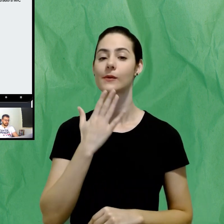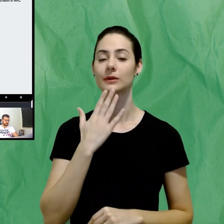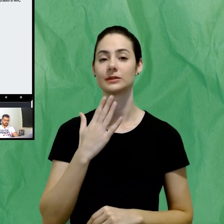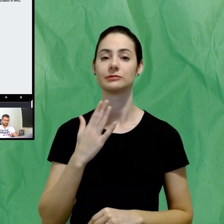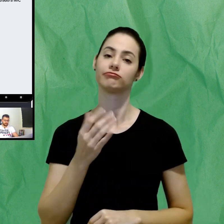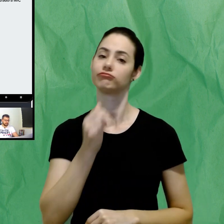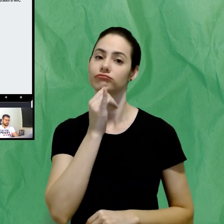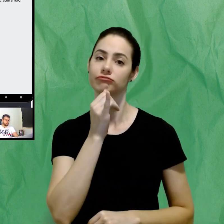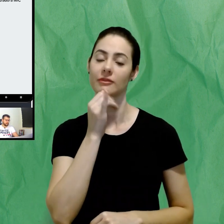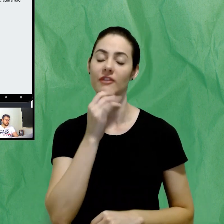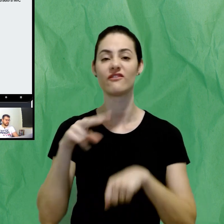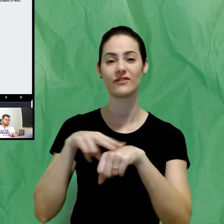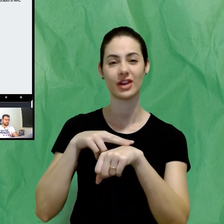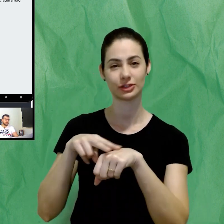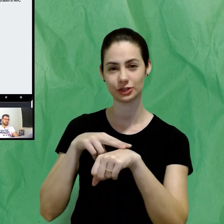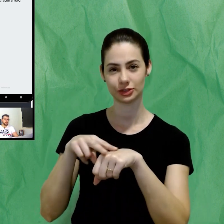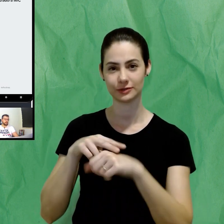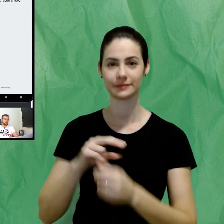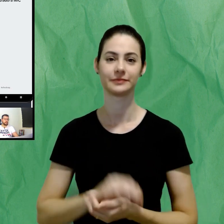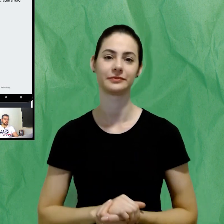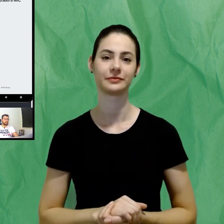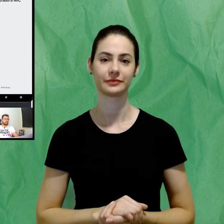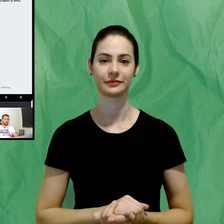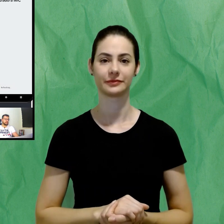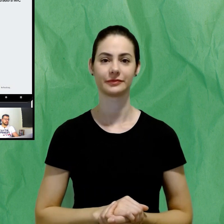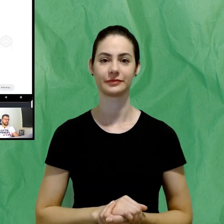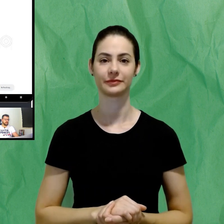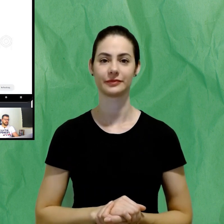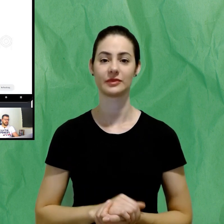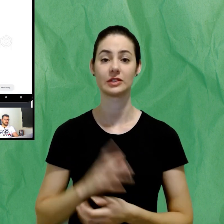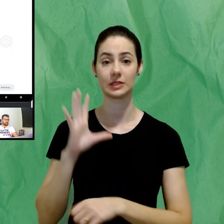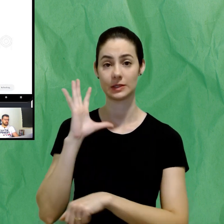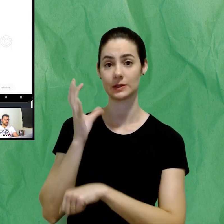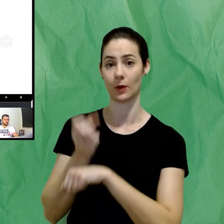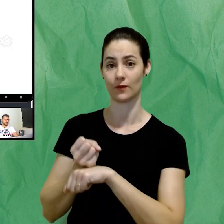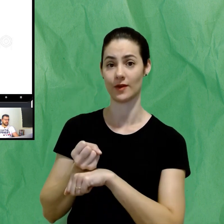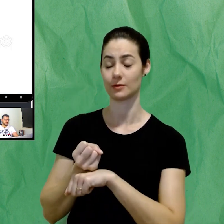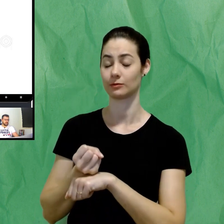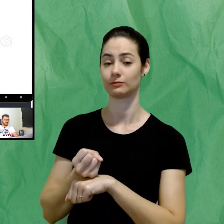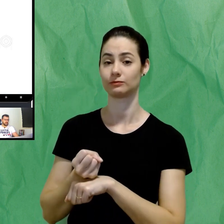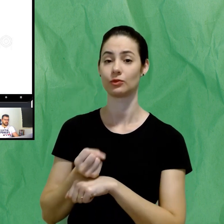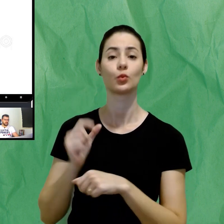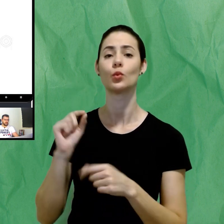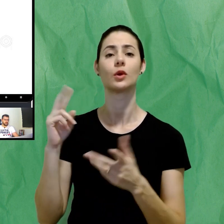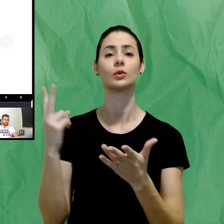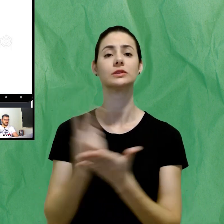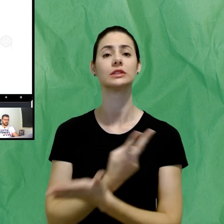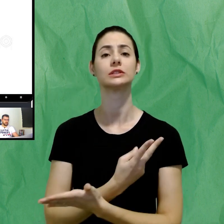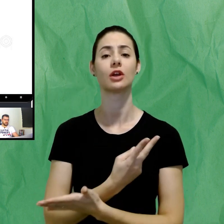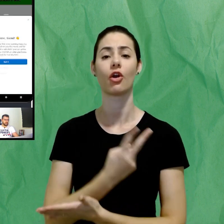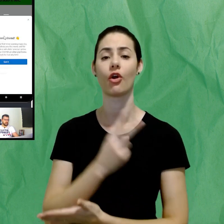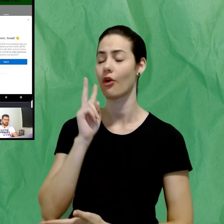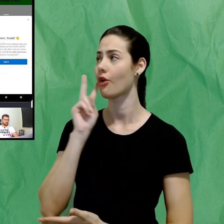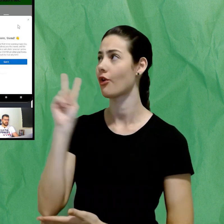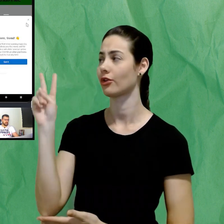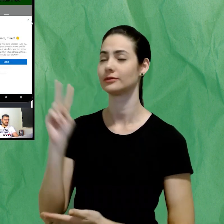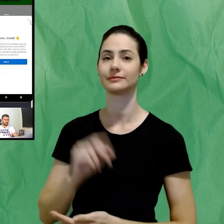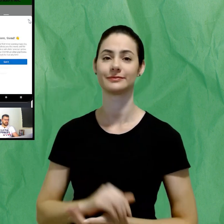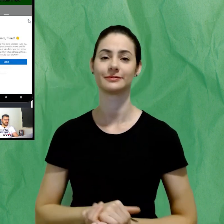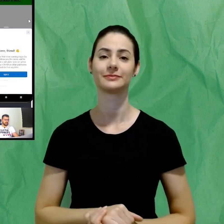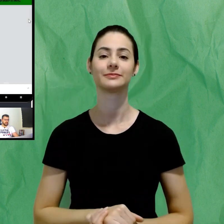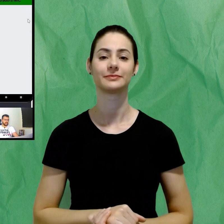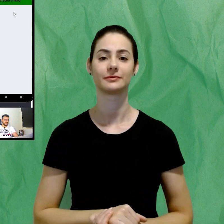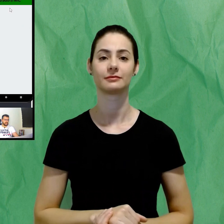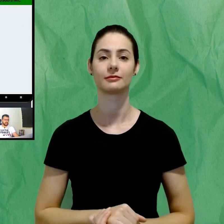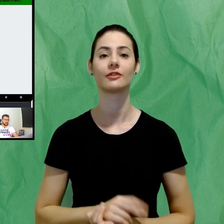aqui, por exemplo, um verde, que é um green, e salvar, o que vai acontecer? Vamos lá. O meu aplicativo